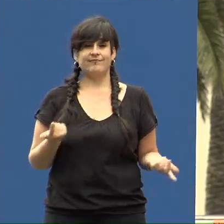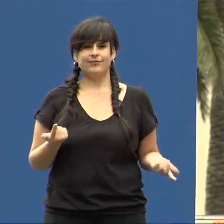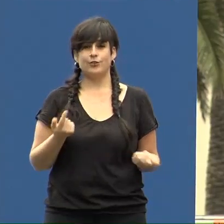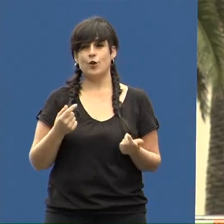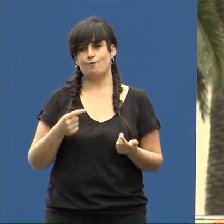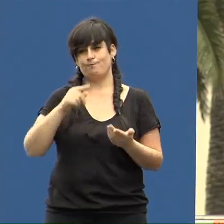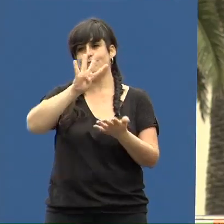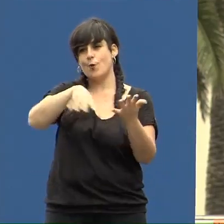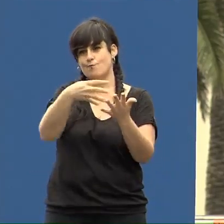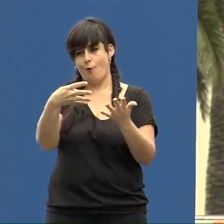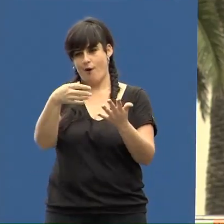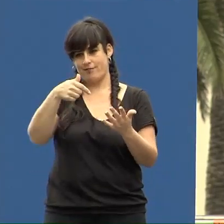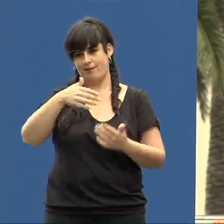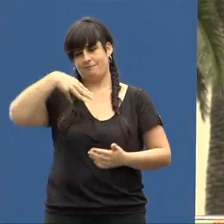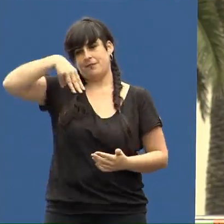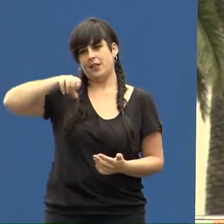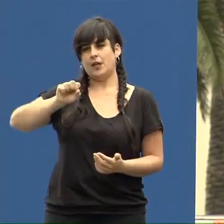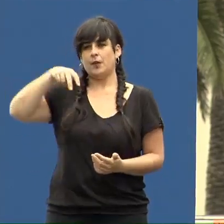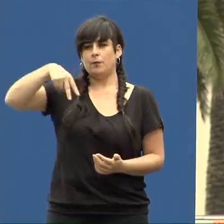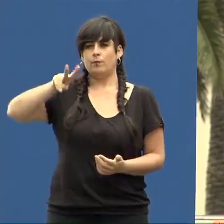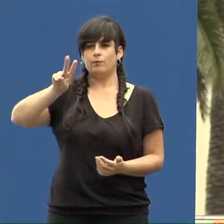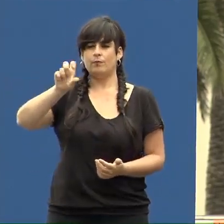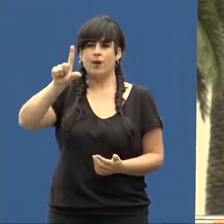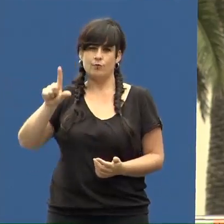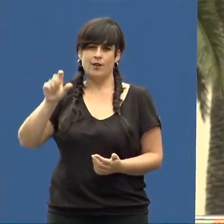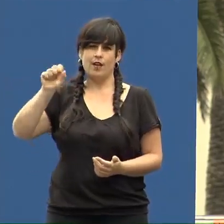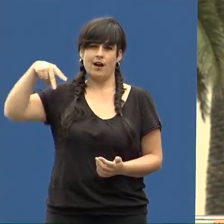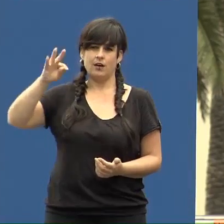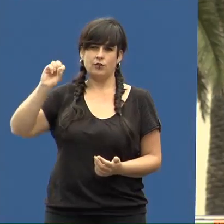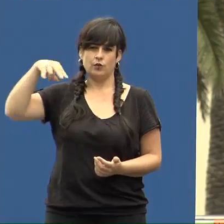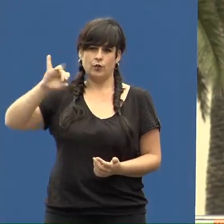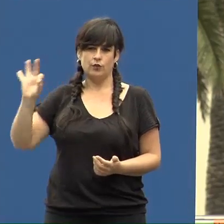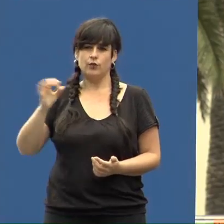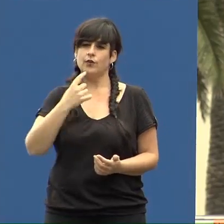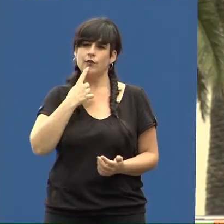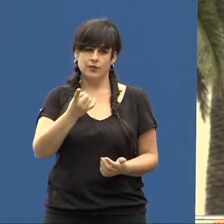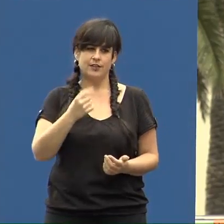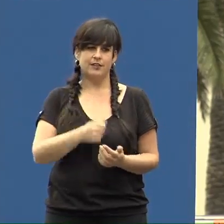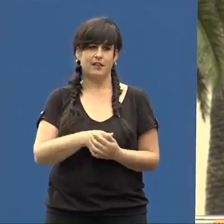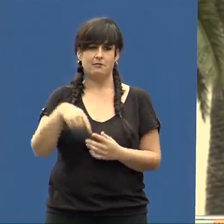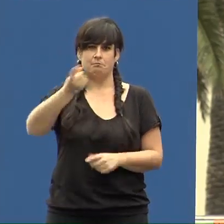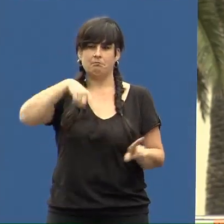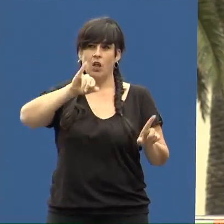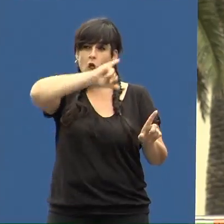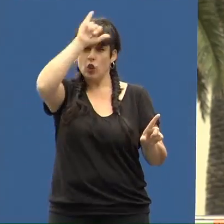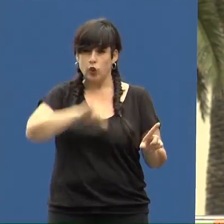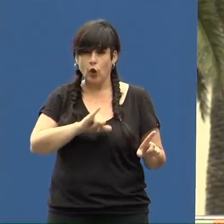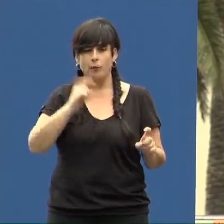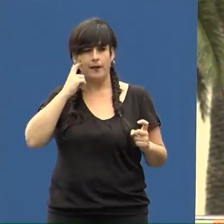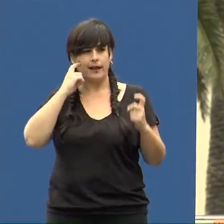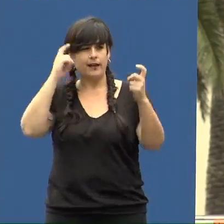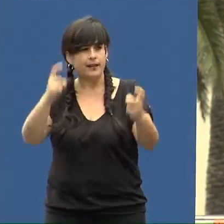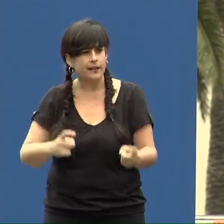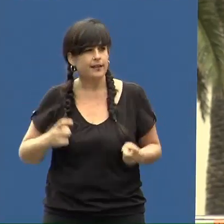poeta de vuestra tierra, Manuel Antonio. E cazaremos a vela sobre o torso rebelde das tormentas para trincar a